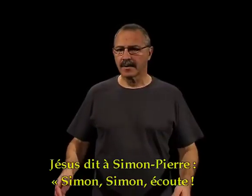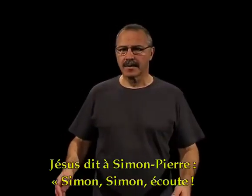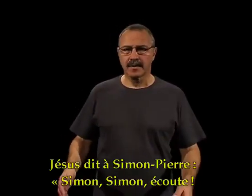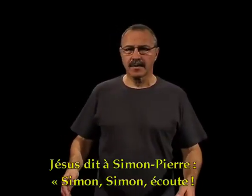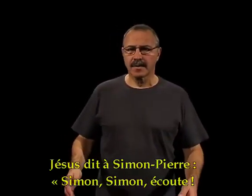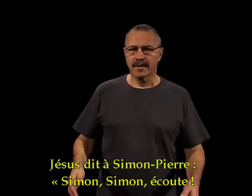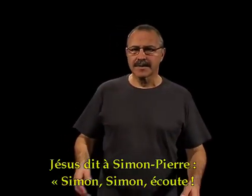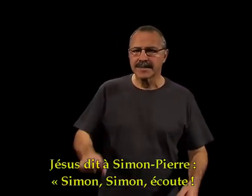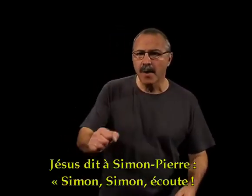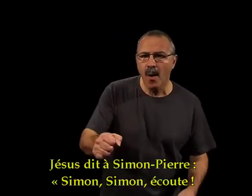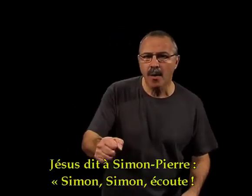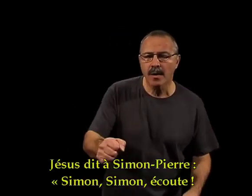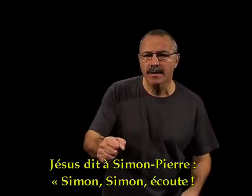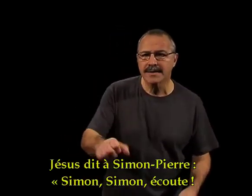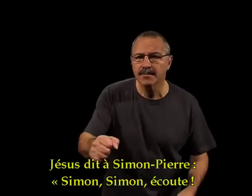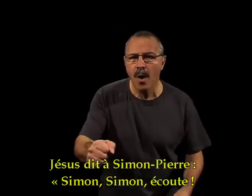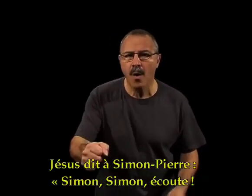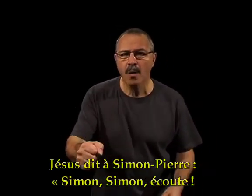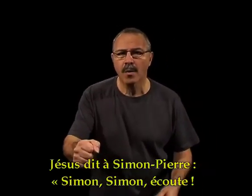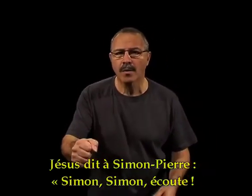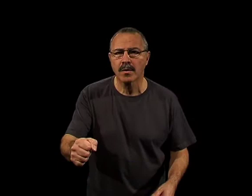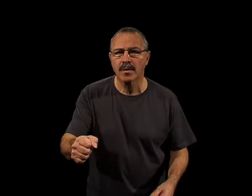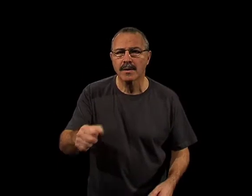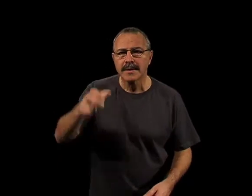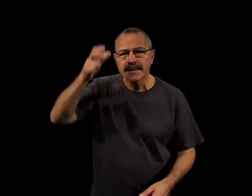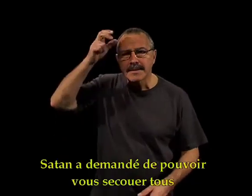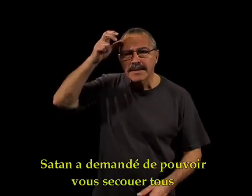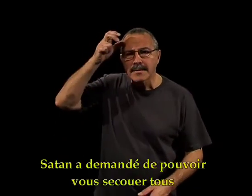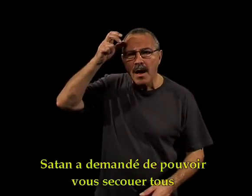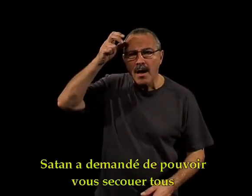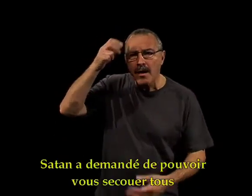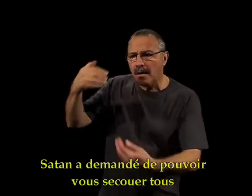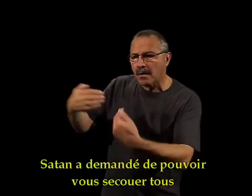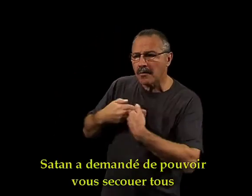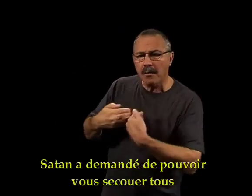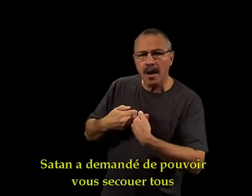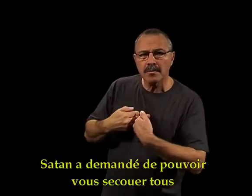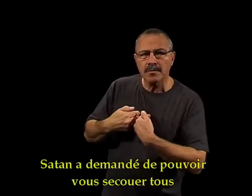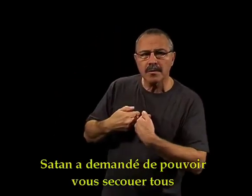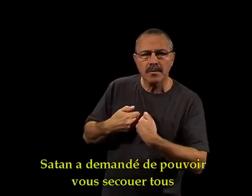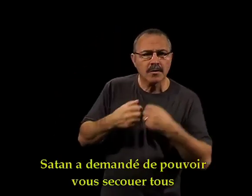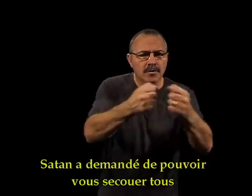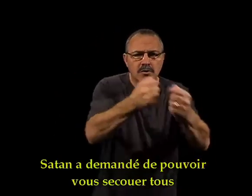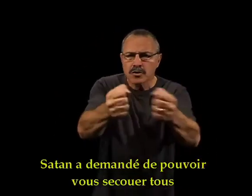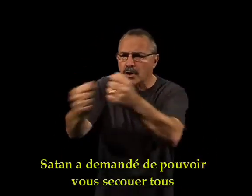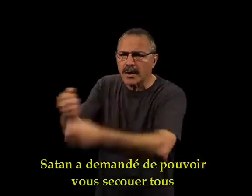Jésus dit à Simon-Pierre : Simon, Simon, écoute, Satan a demandé de pouvoir vous secouer